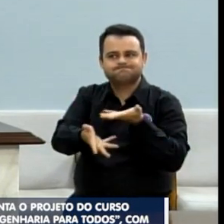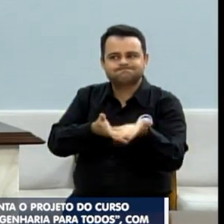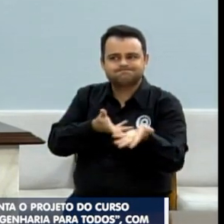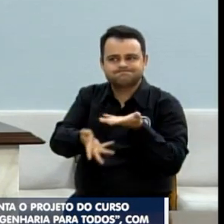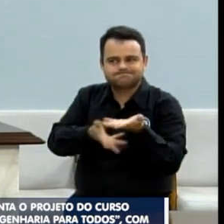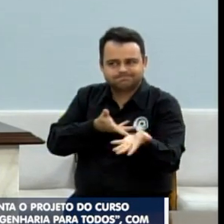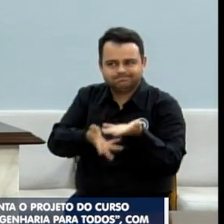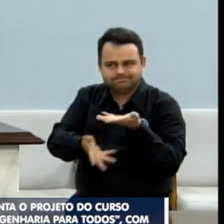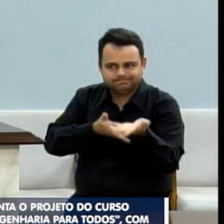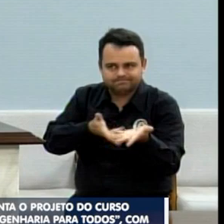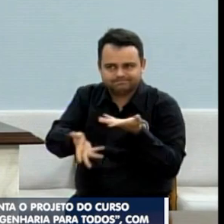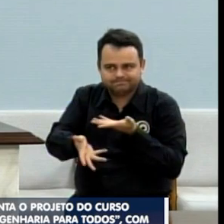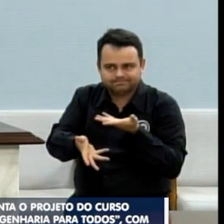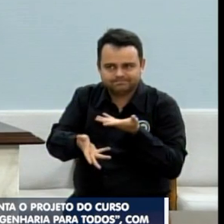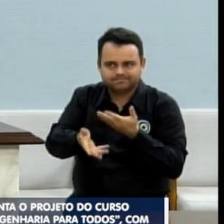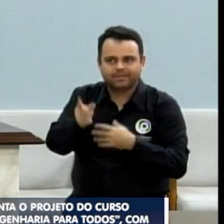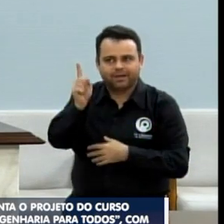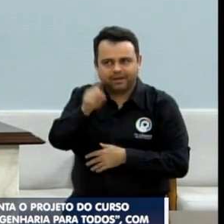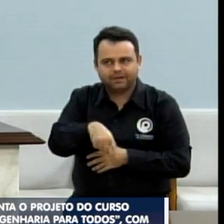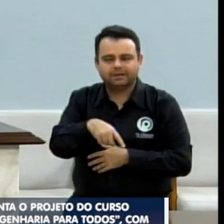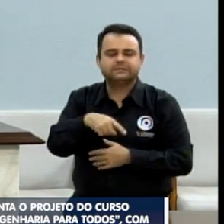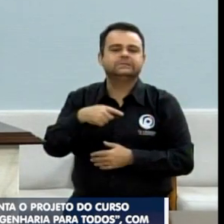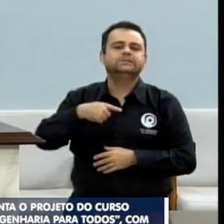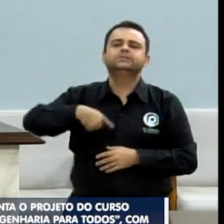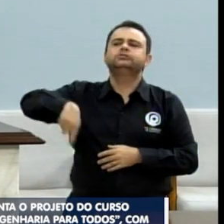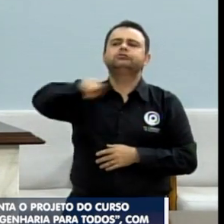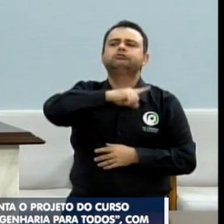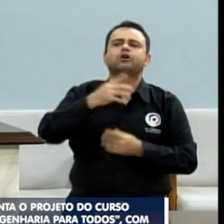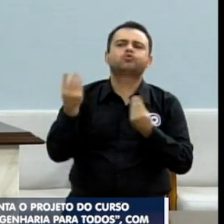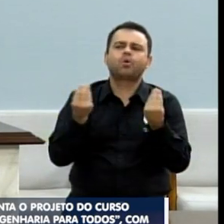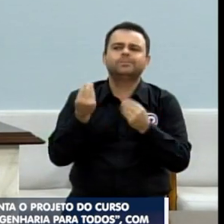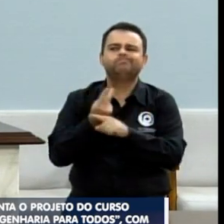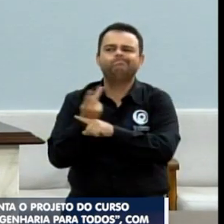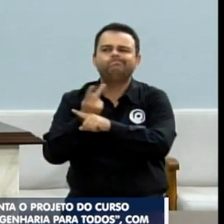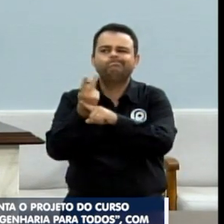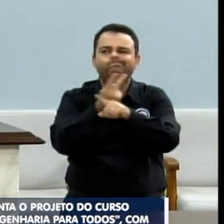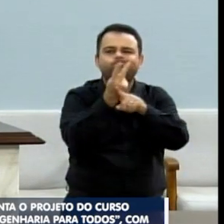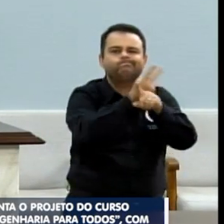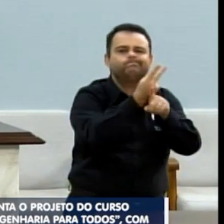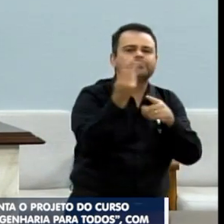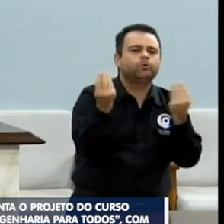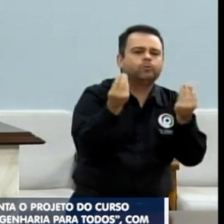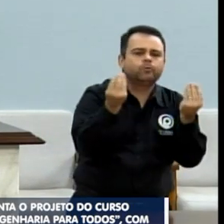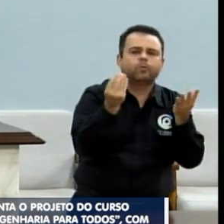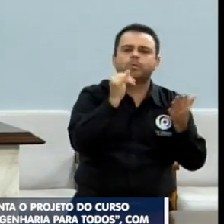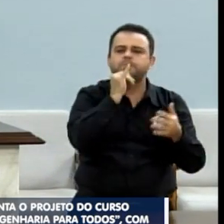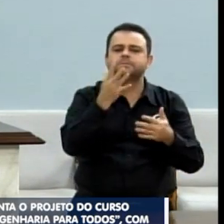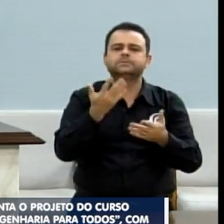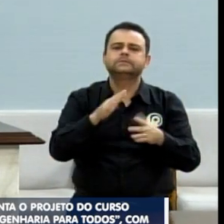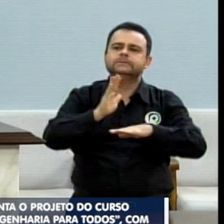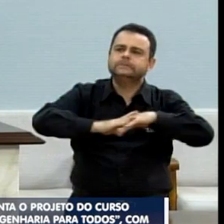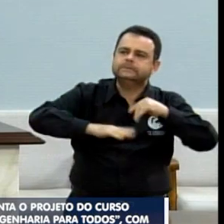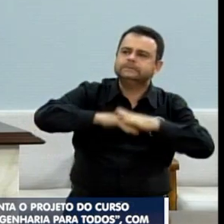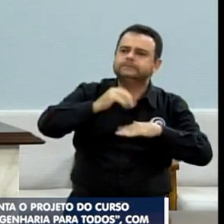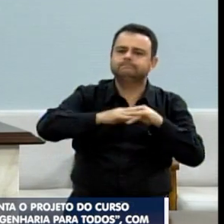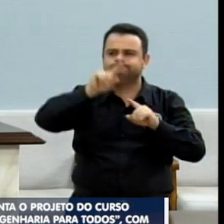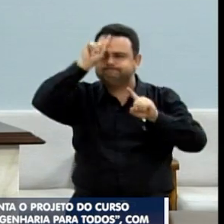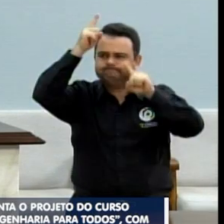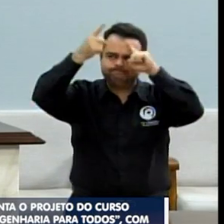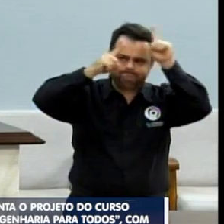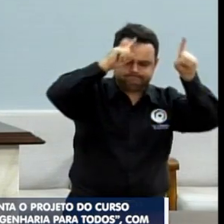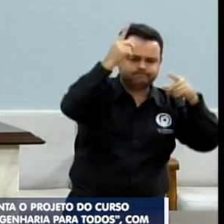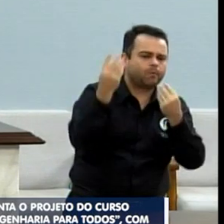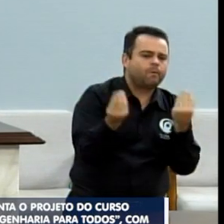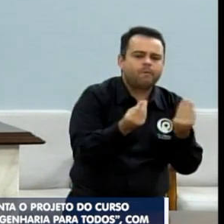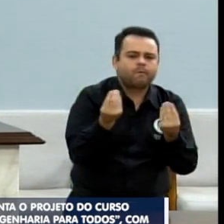nós buscamos diversas ações que estendem os limites da universidade, que é isso que nós estamos